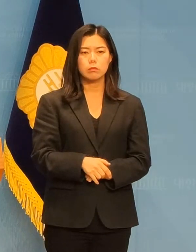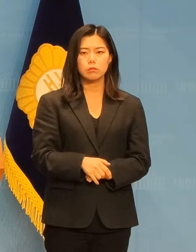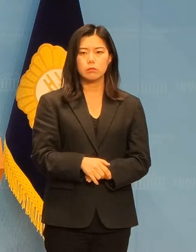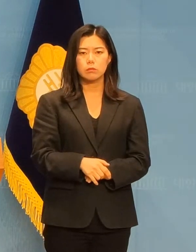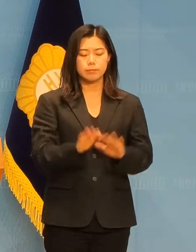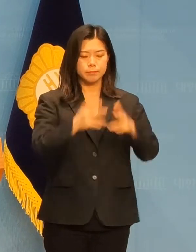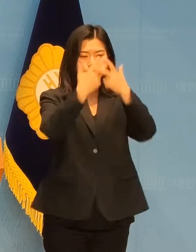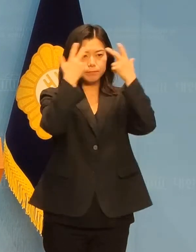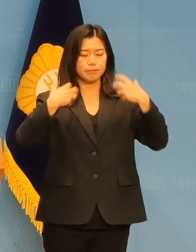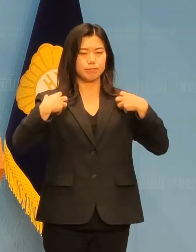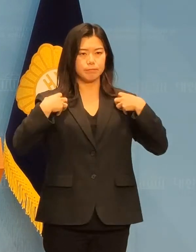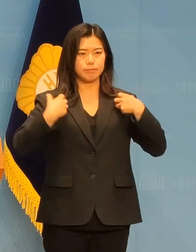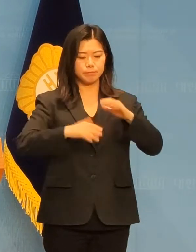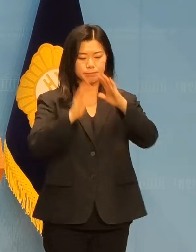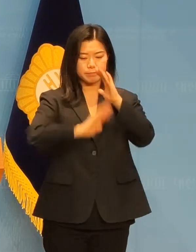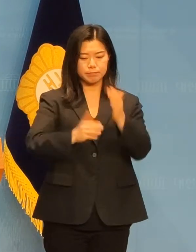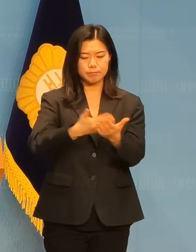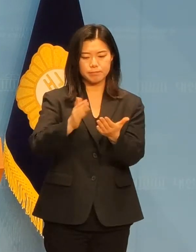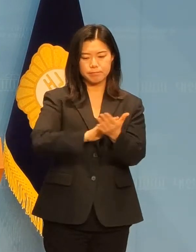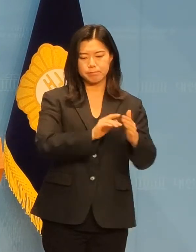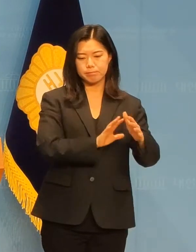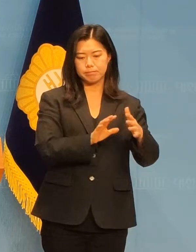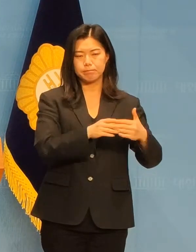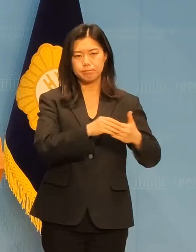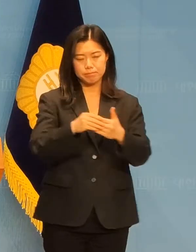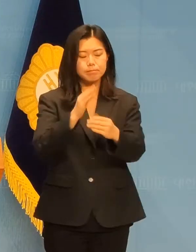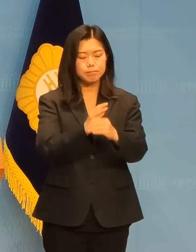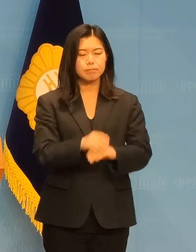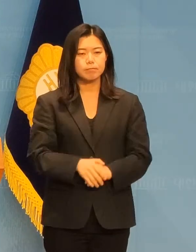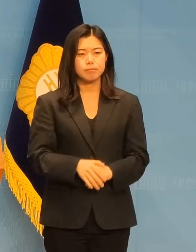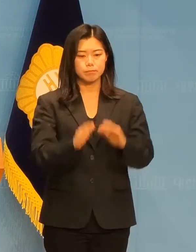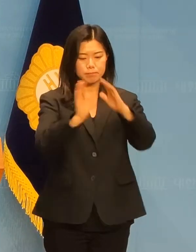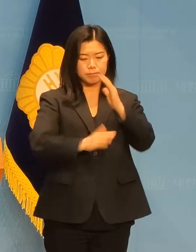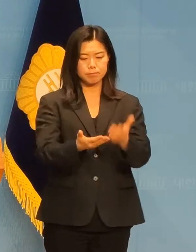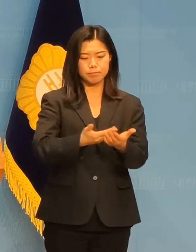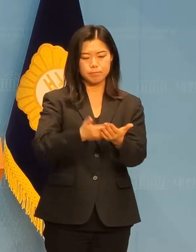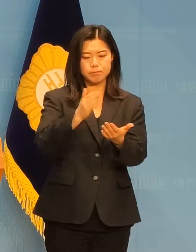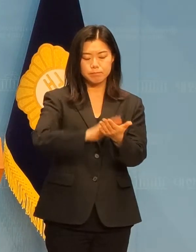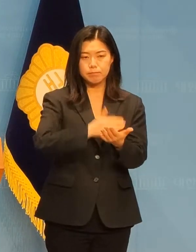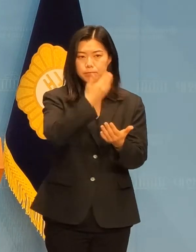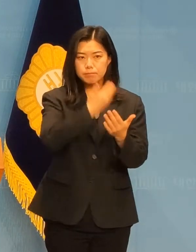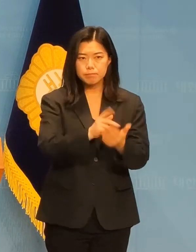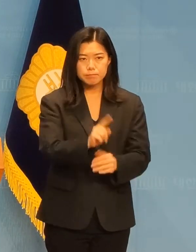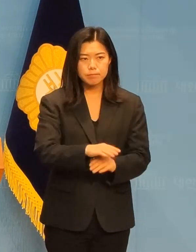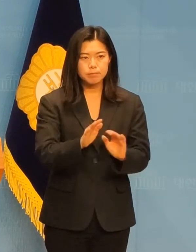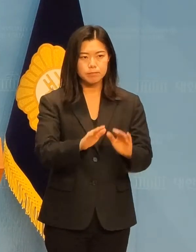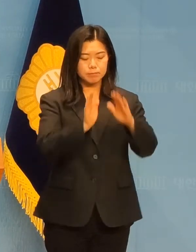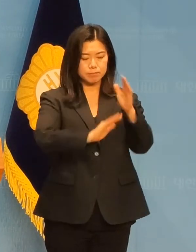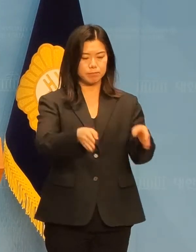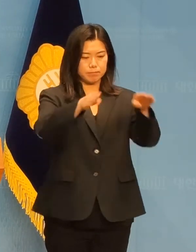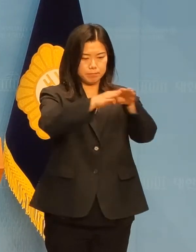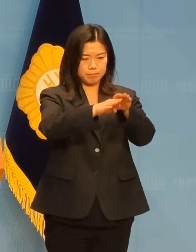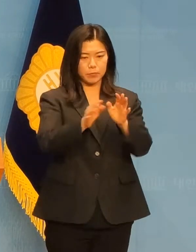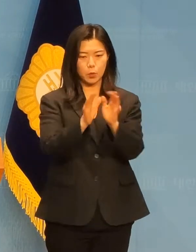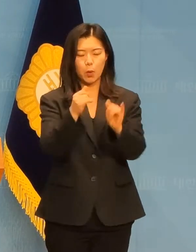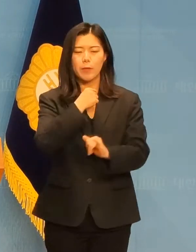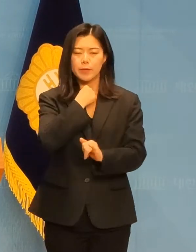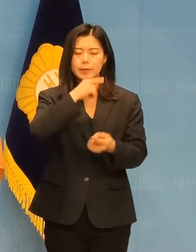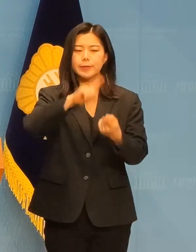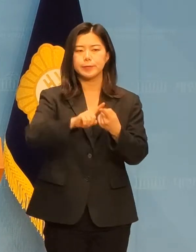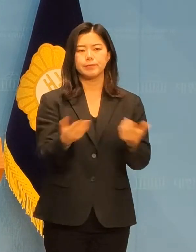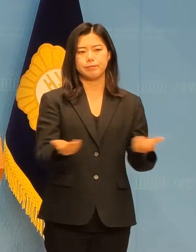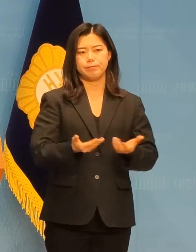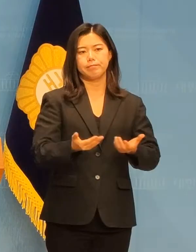이재명 정부에서 공공개혁에 앞장서고 있습니다. 저는 공공개혁의 핵심은 공공기관이 국민이 원하는 방식으로 일하도록